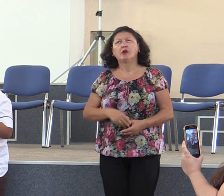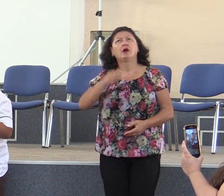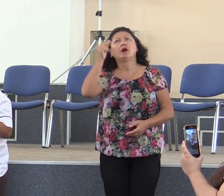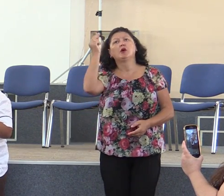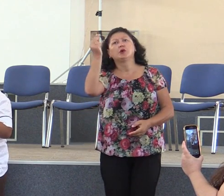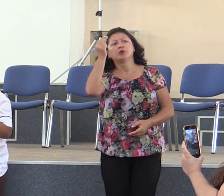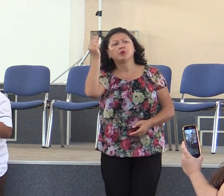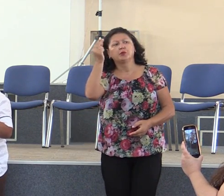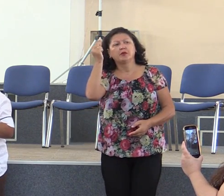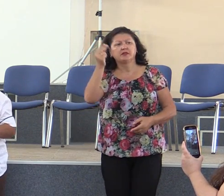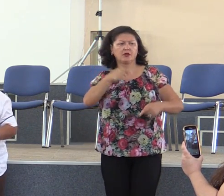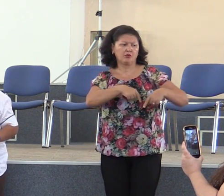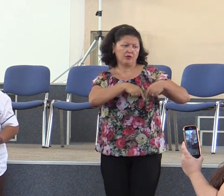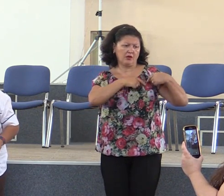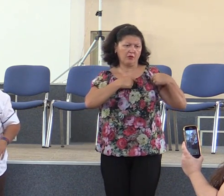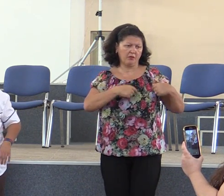Dumnezeu ne iubește.